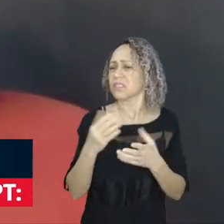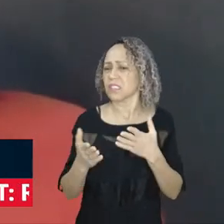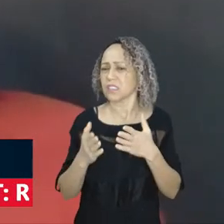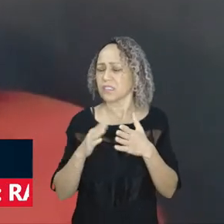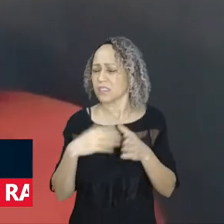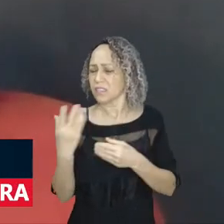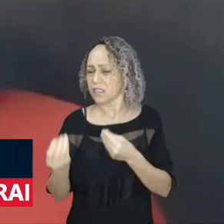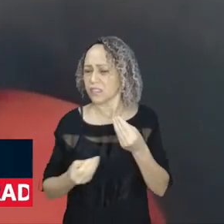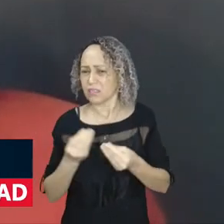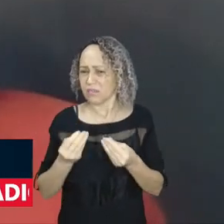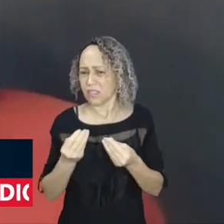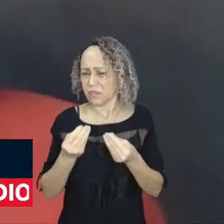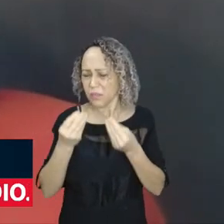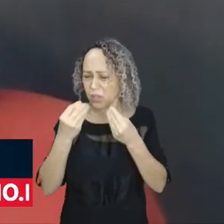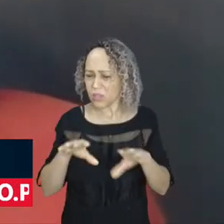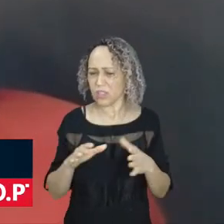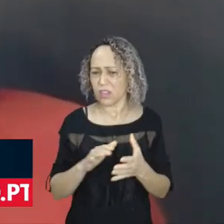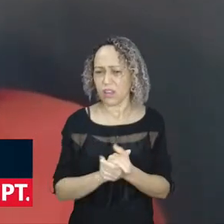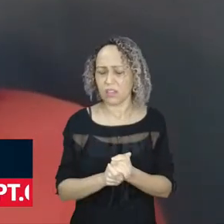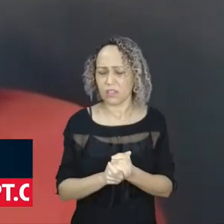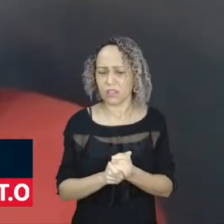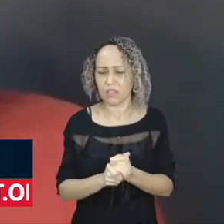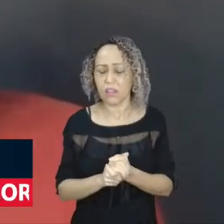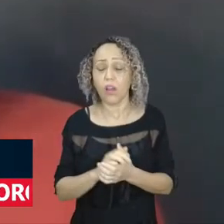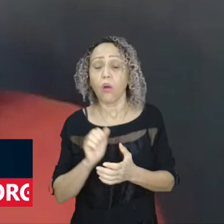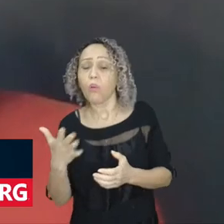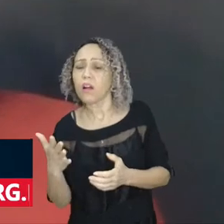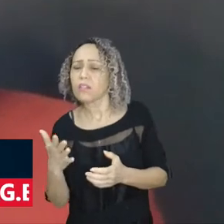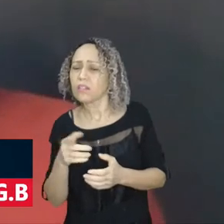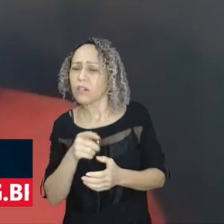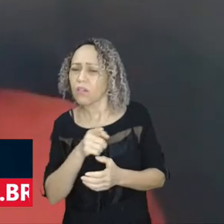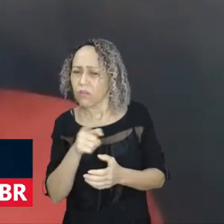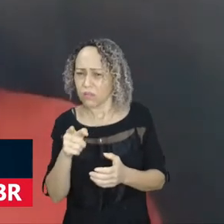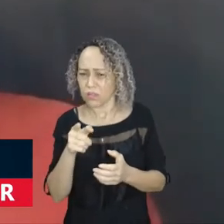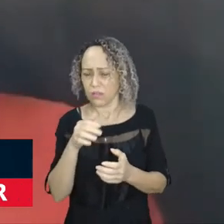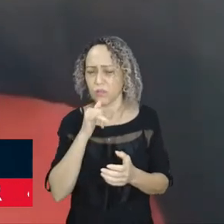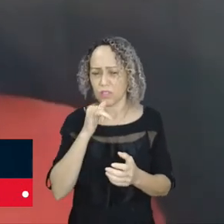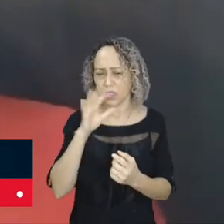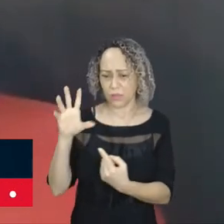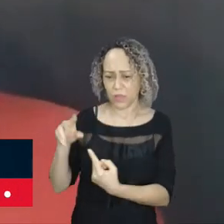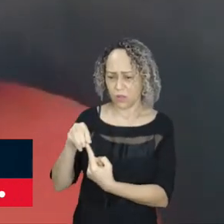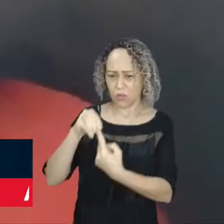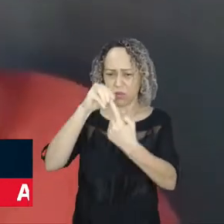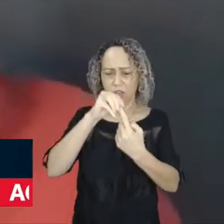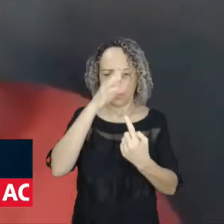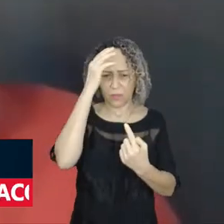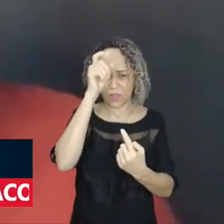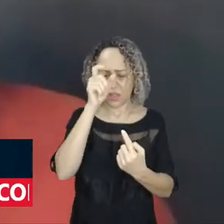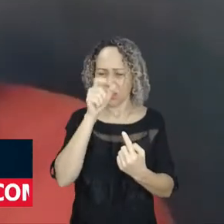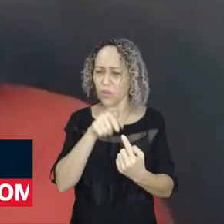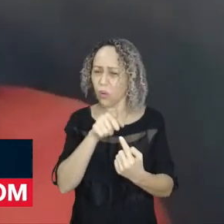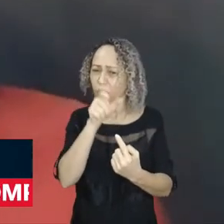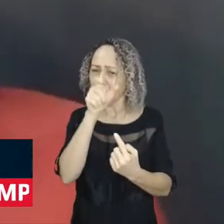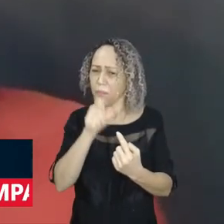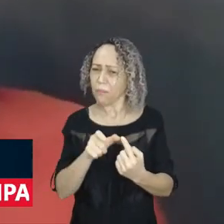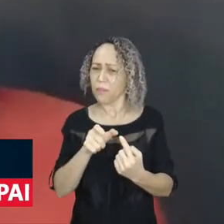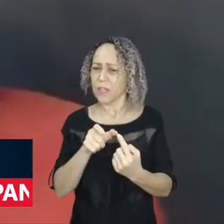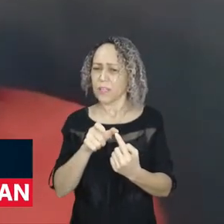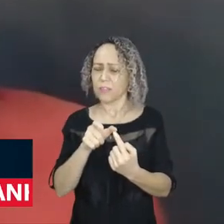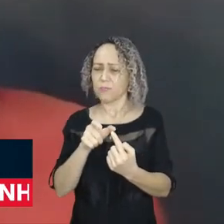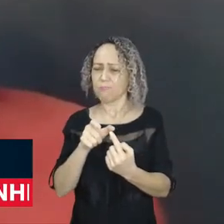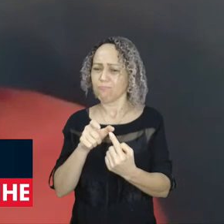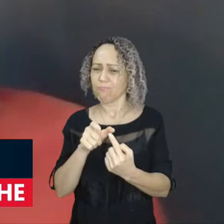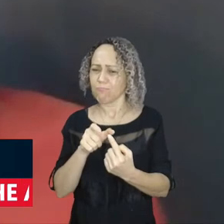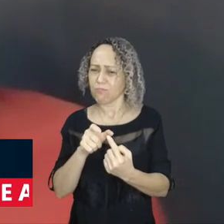qualificada. Então, quando você coloca essas pessoas sob direção de pessoas incompetentes, você faz um dano